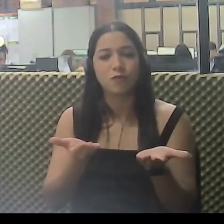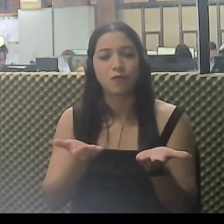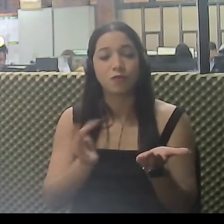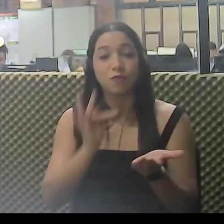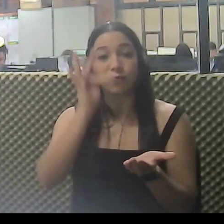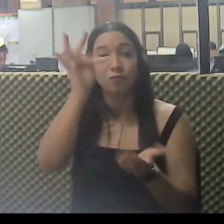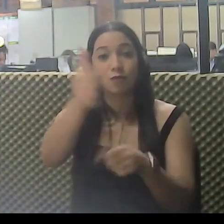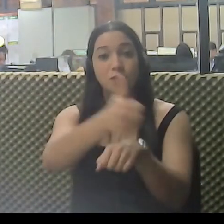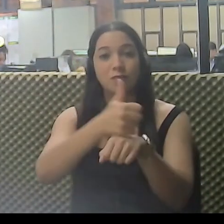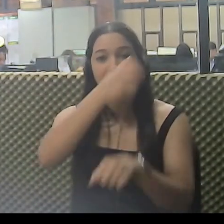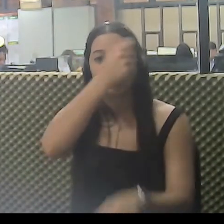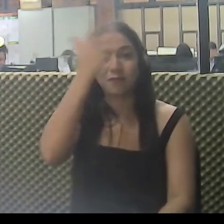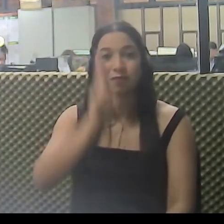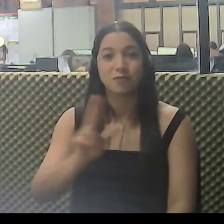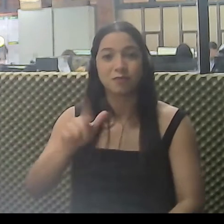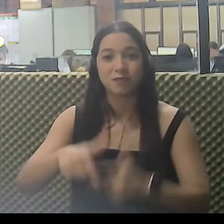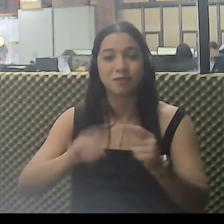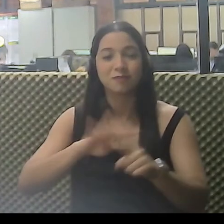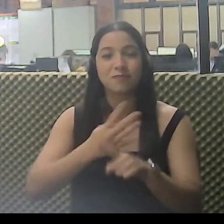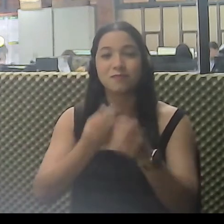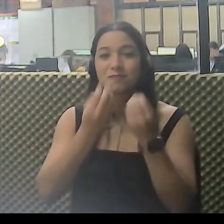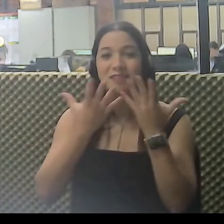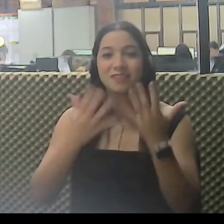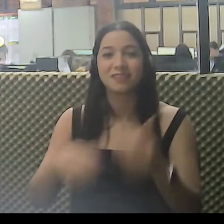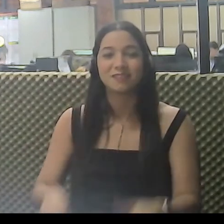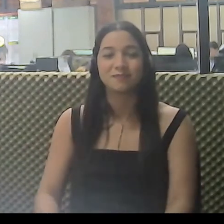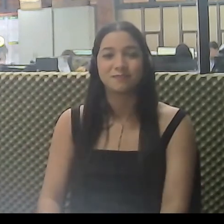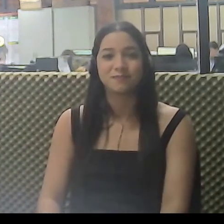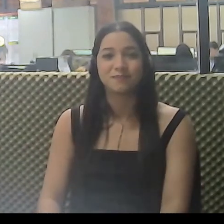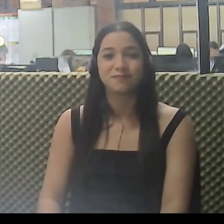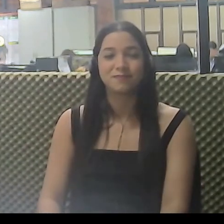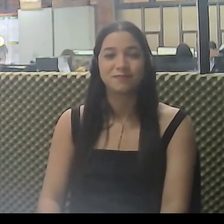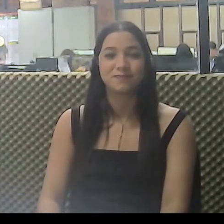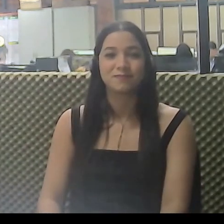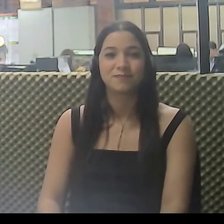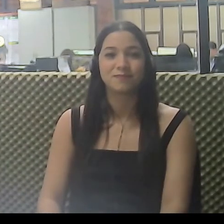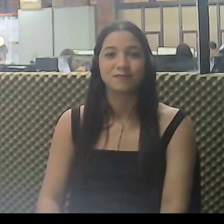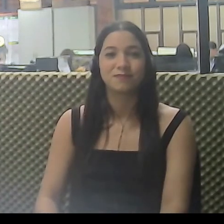futuro. Prefeitura de Uberlândia. Fazer mais, fazer bem.